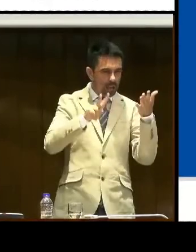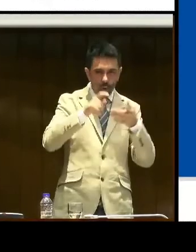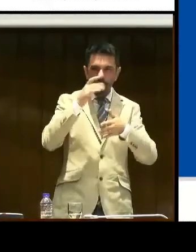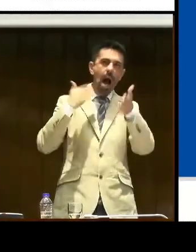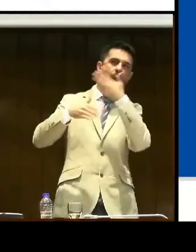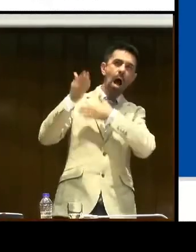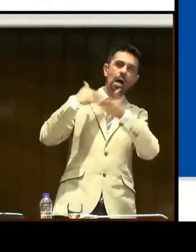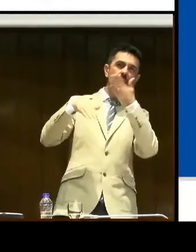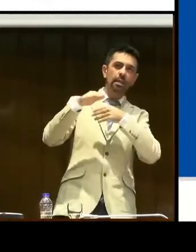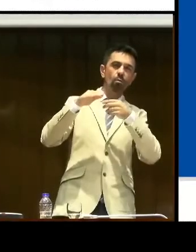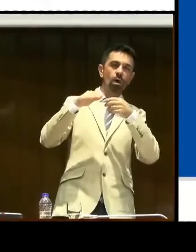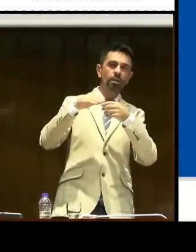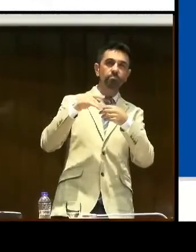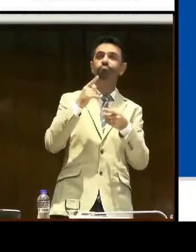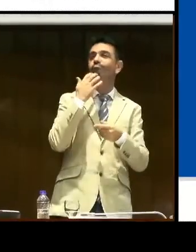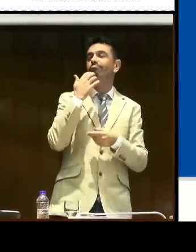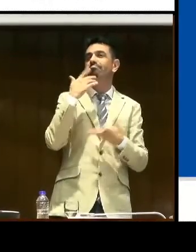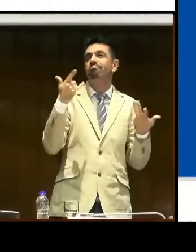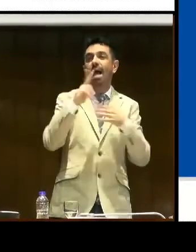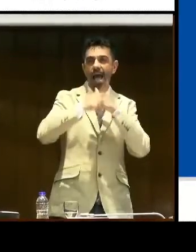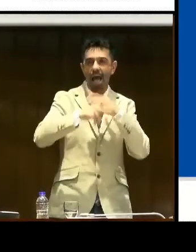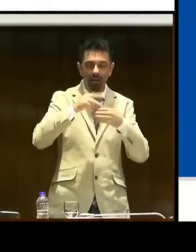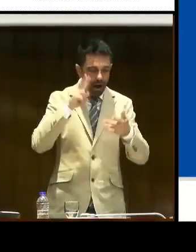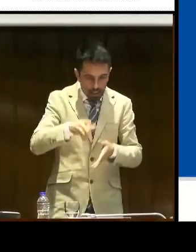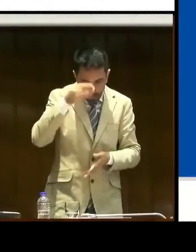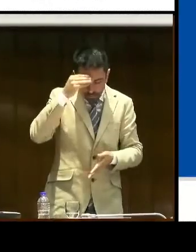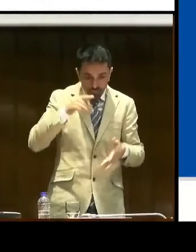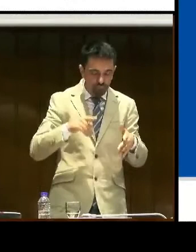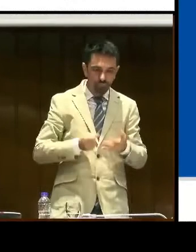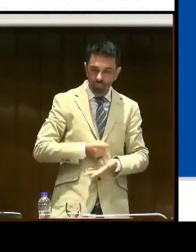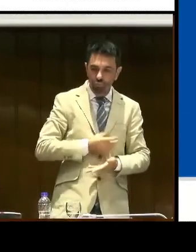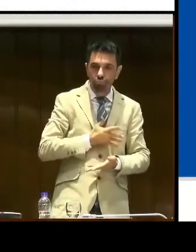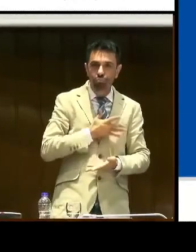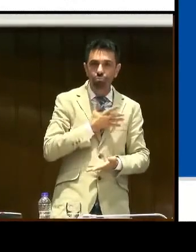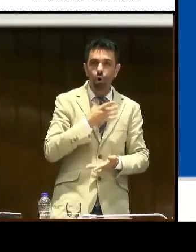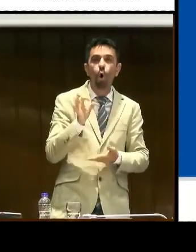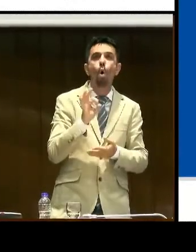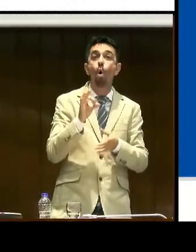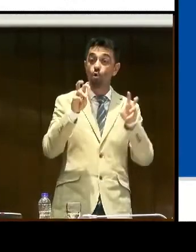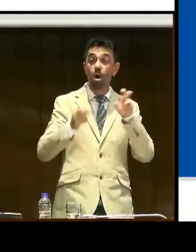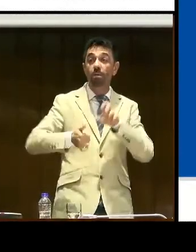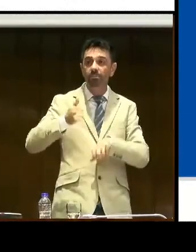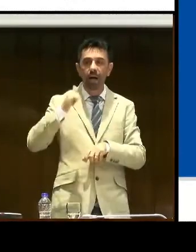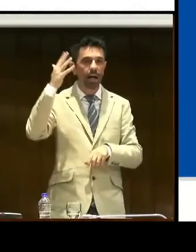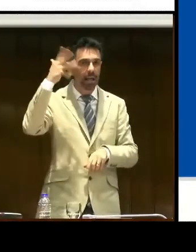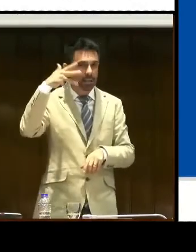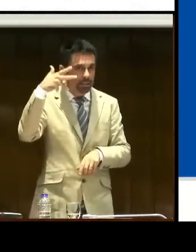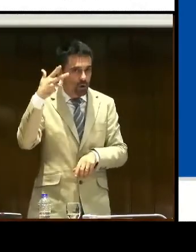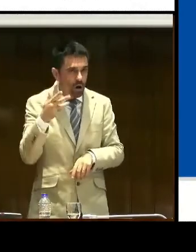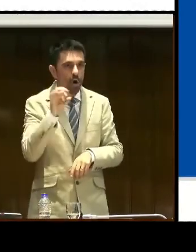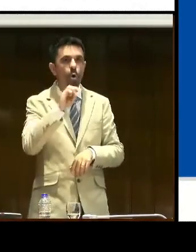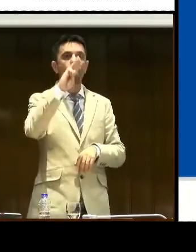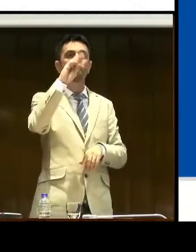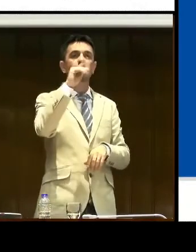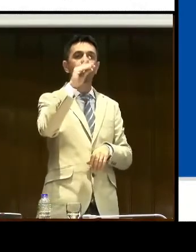pero innovadoras ideas de Lorenzo Hervás, o las más recientes de Stocky, Carol Paden,